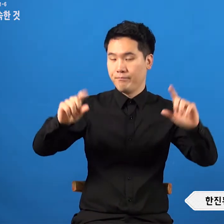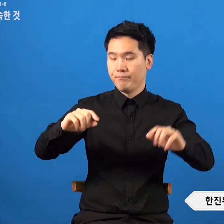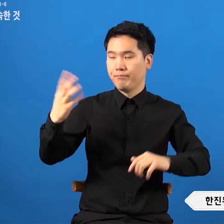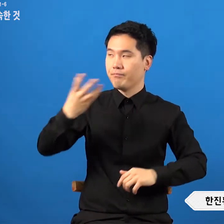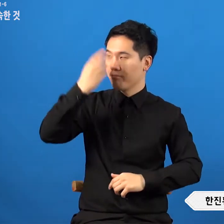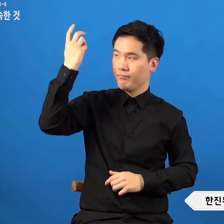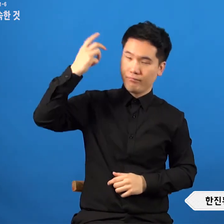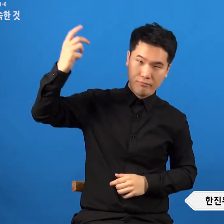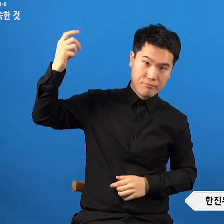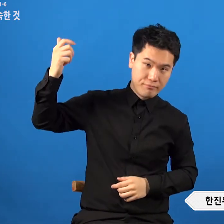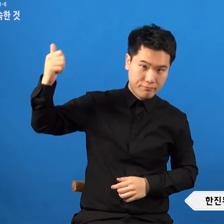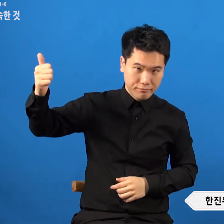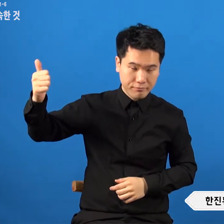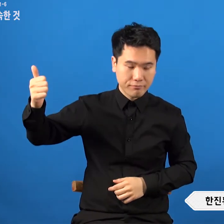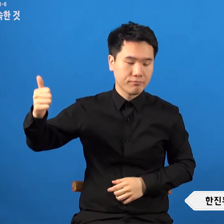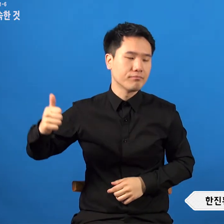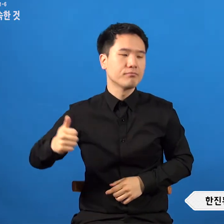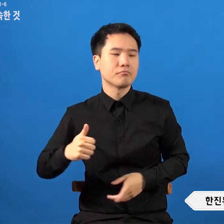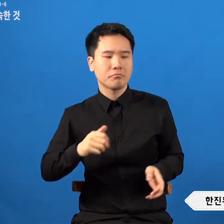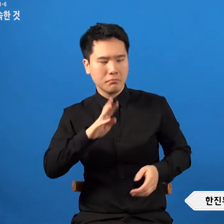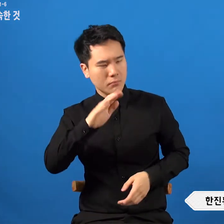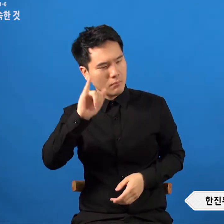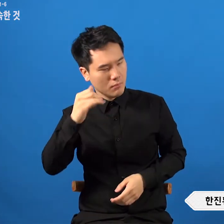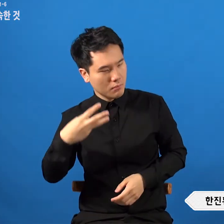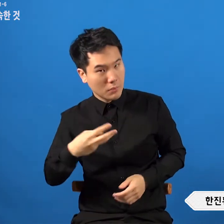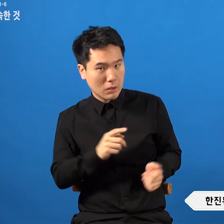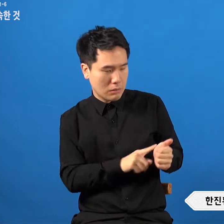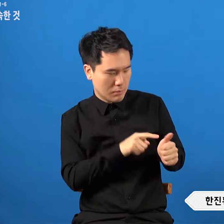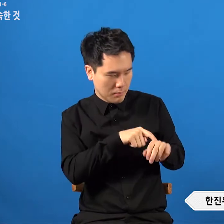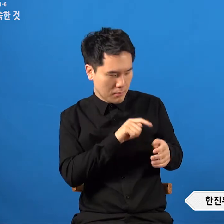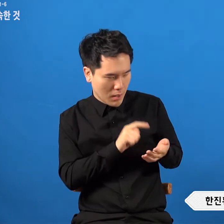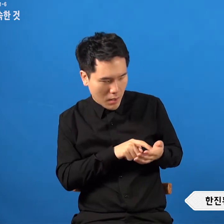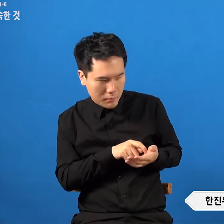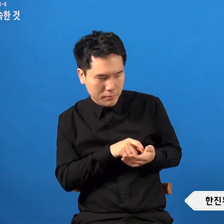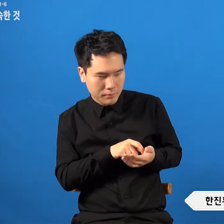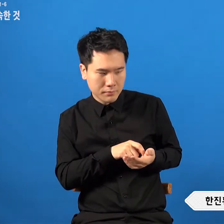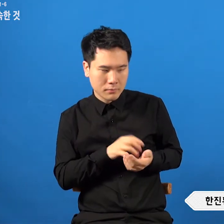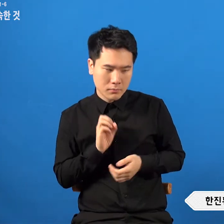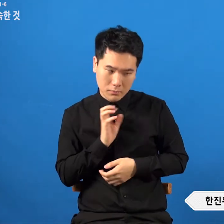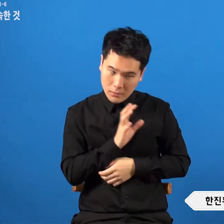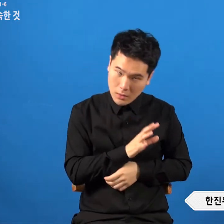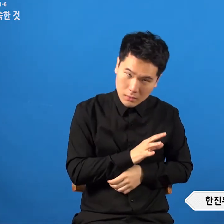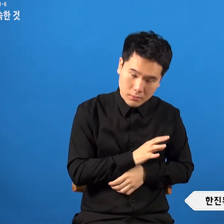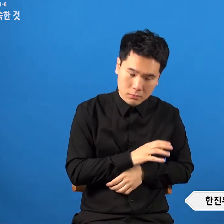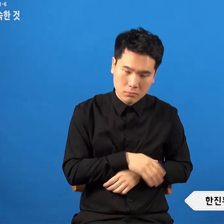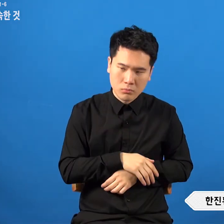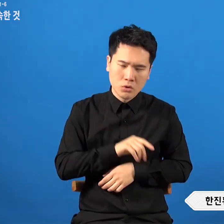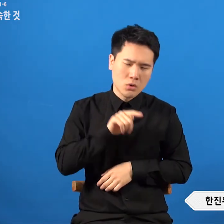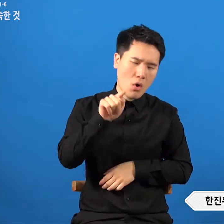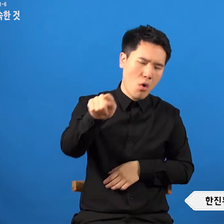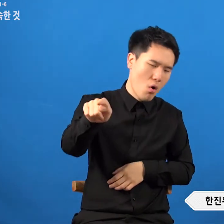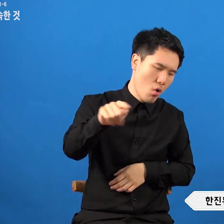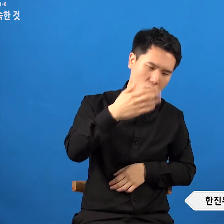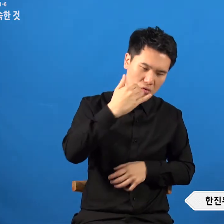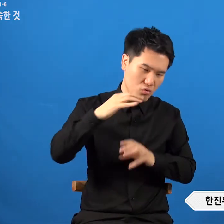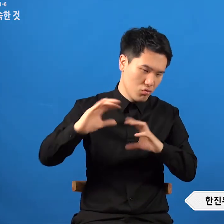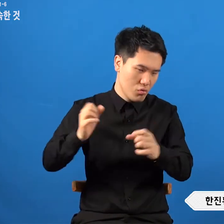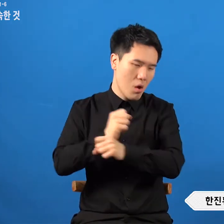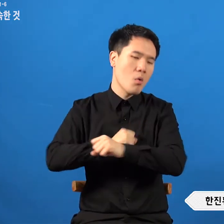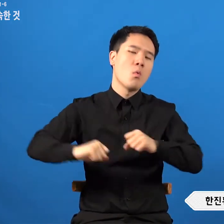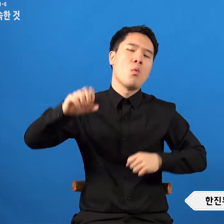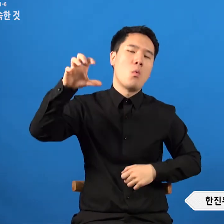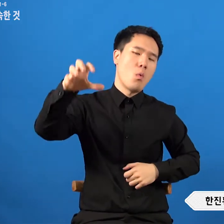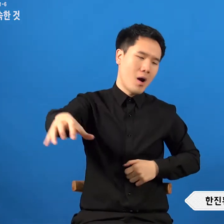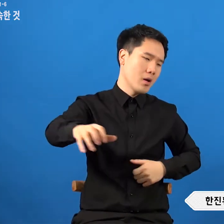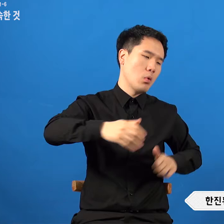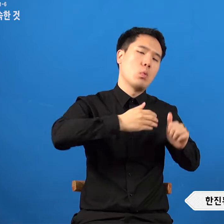날 성령께서 빌립의 마음 속에서 음성을 들려주시는데 저 유대